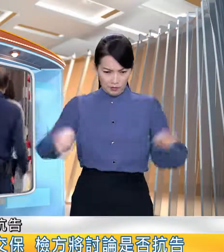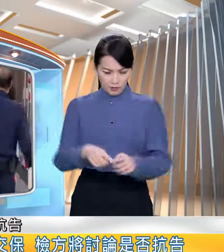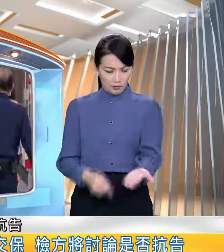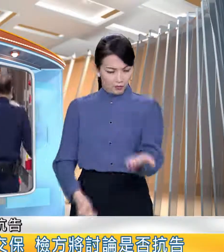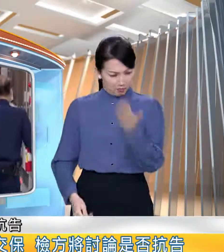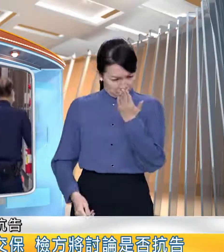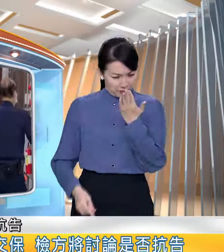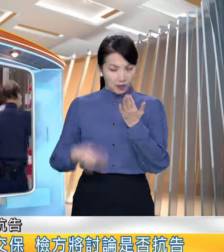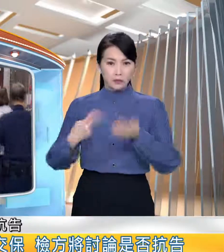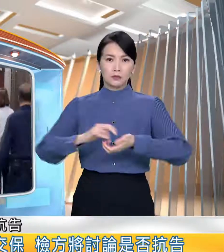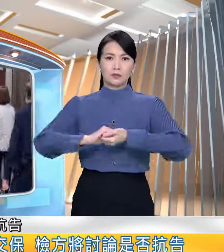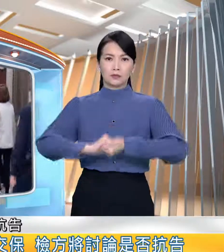告。